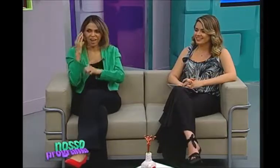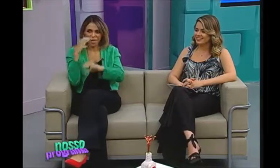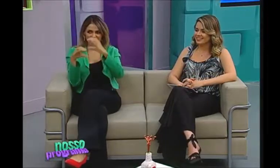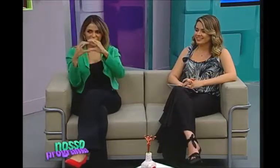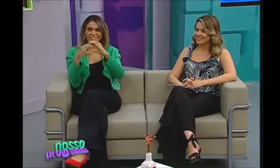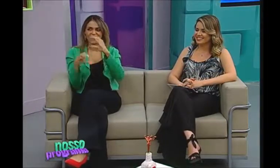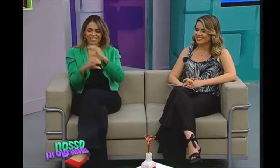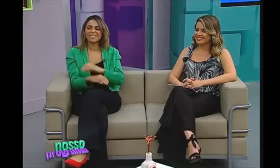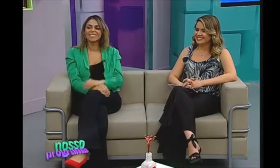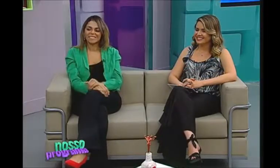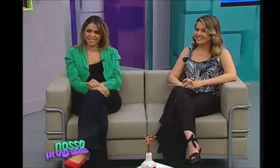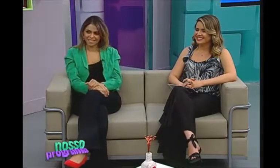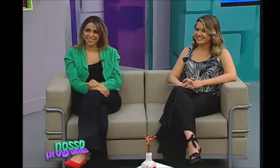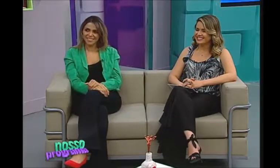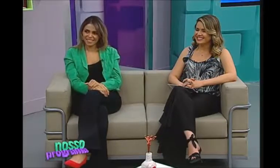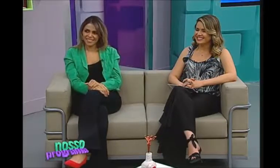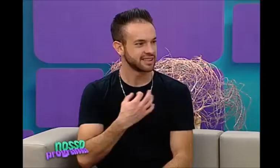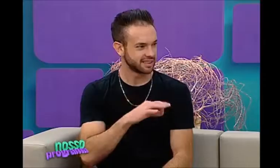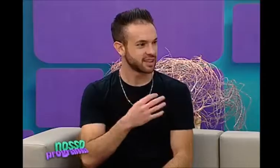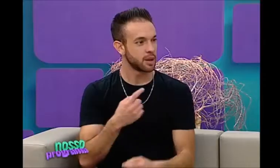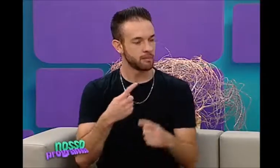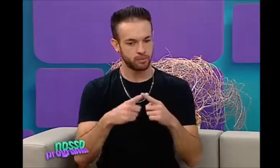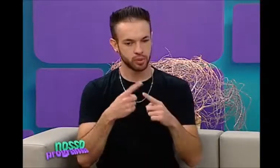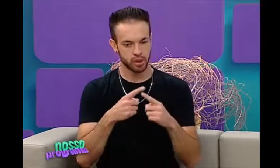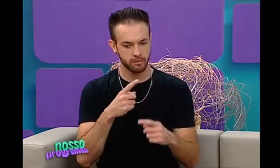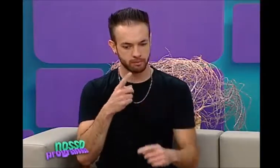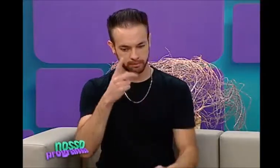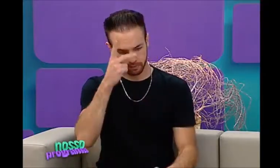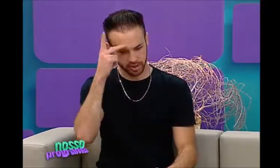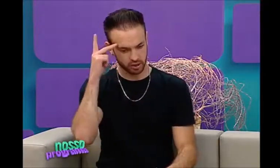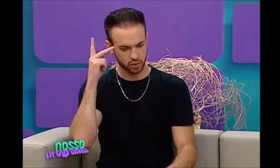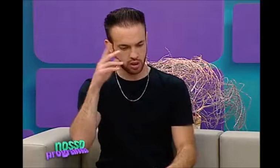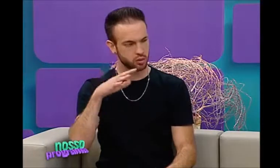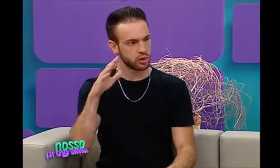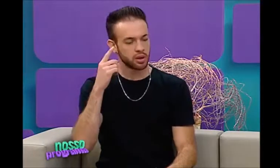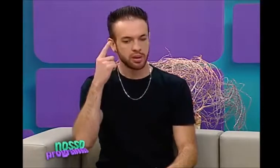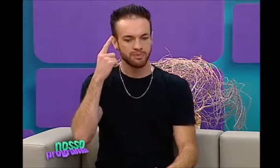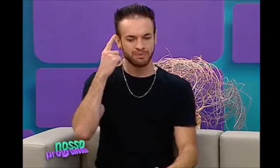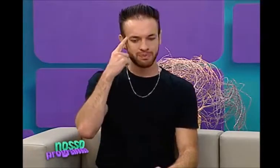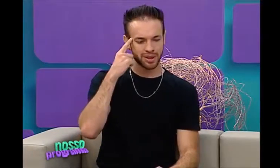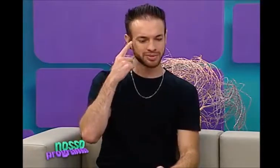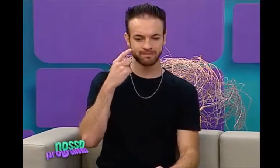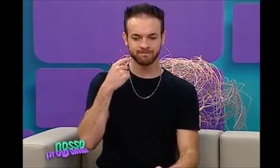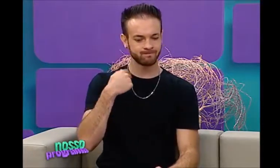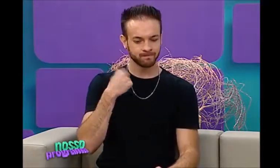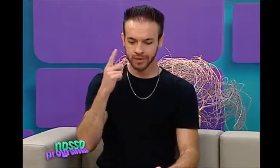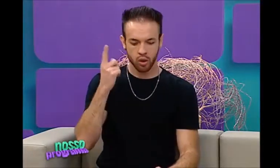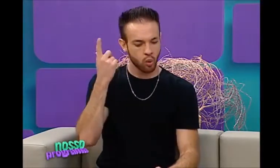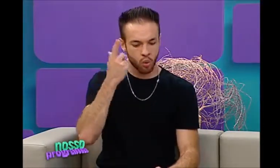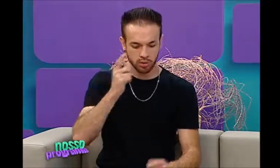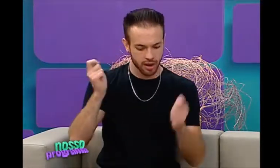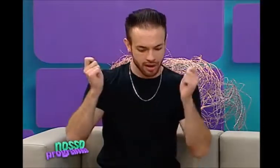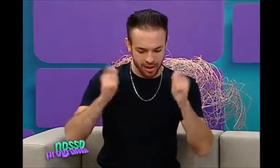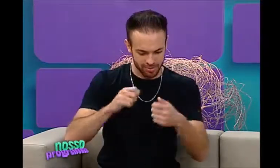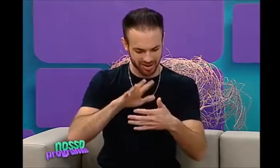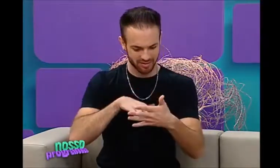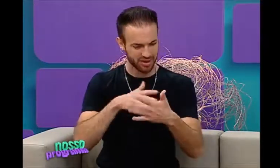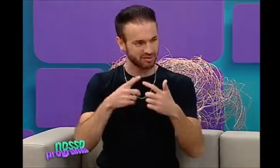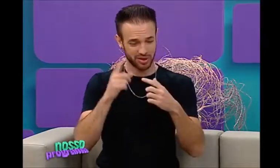Tá certo. A pessoa pensa, eu não vou conseguir